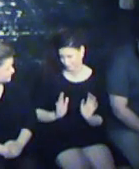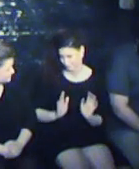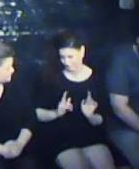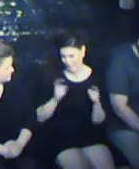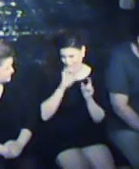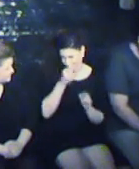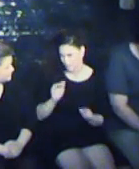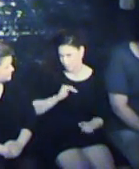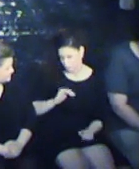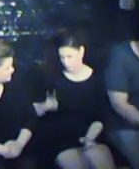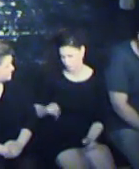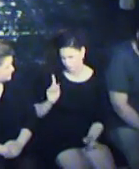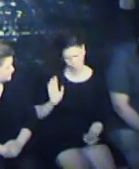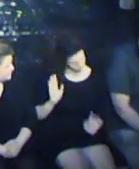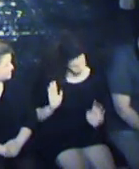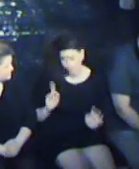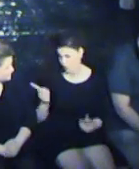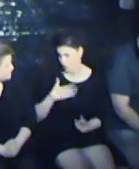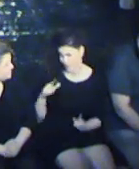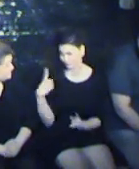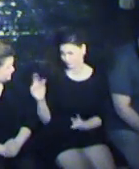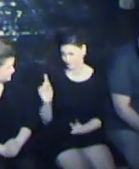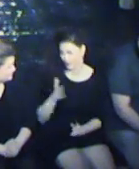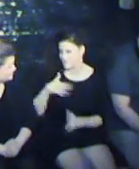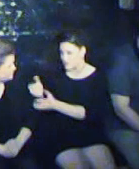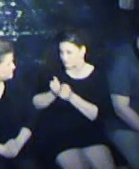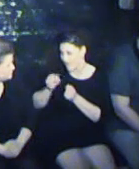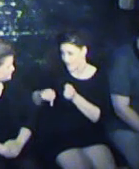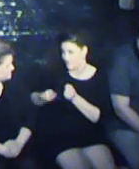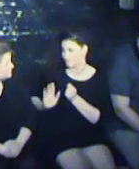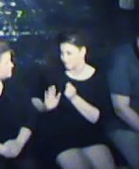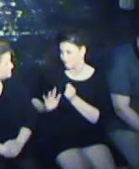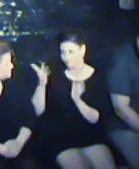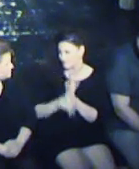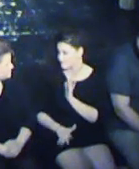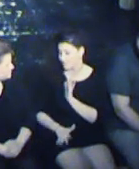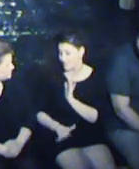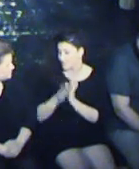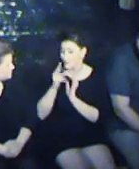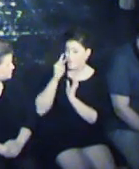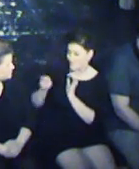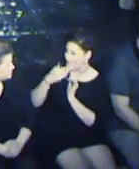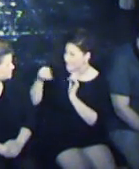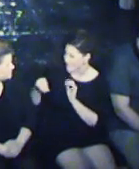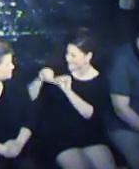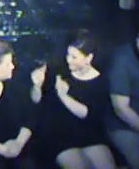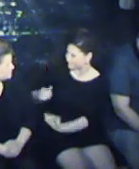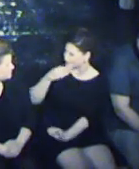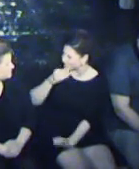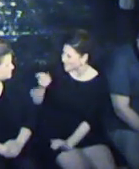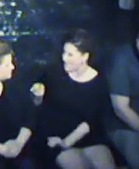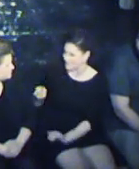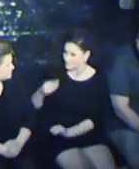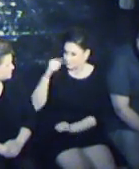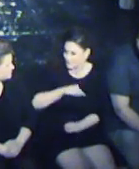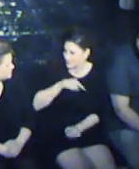tita Tana es mala. Y no quiere que te vayas, quiere tenerte siempre aquí, porque al verte con tu juventud y belleza,